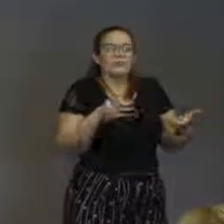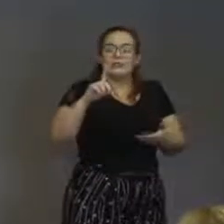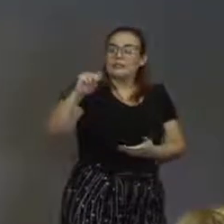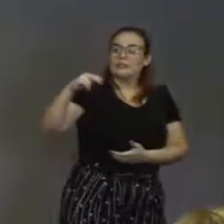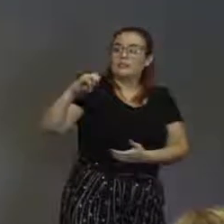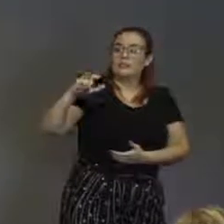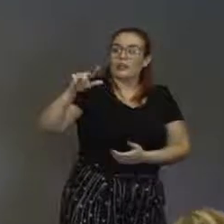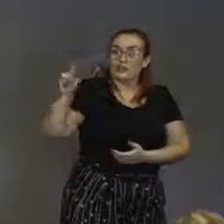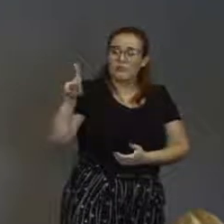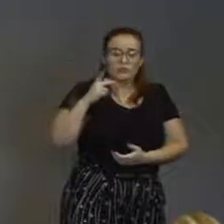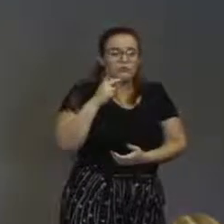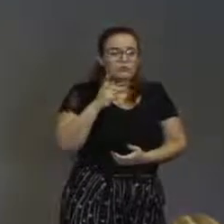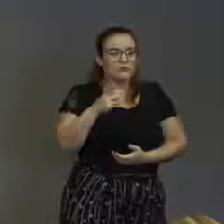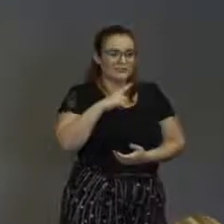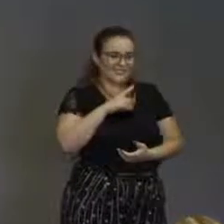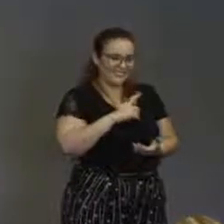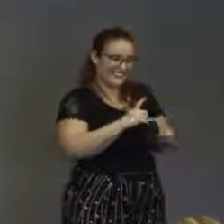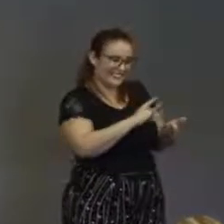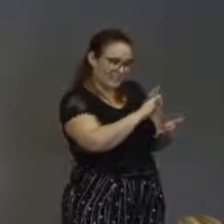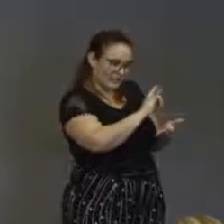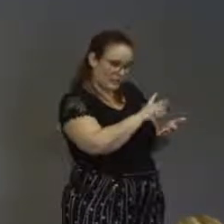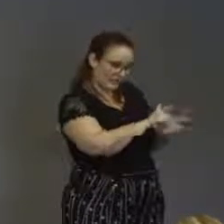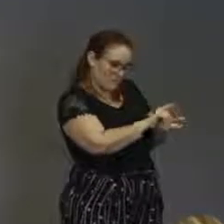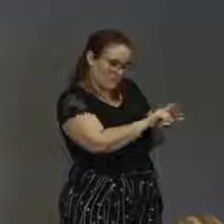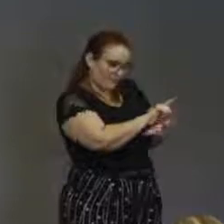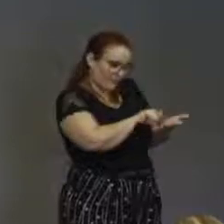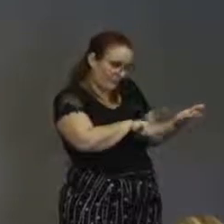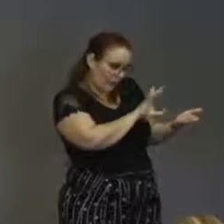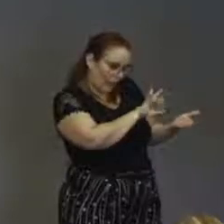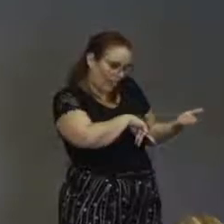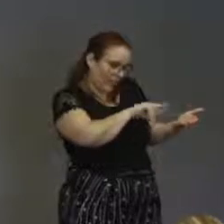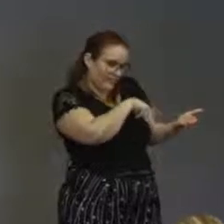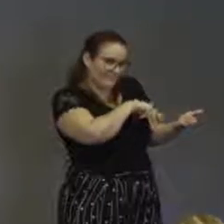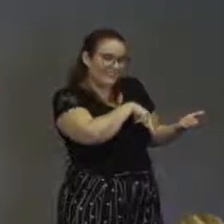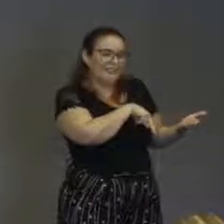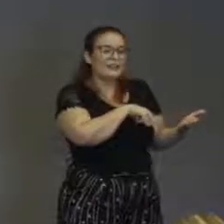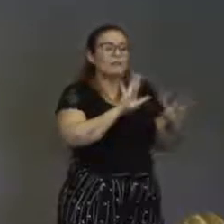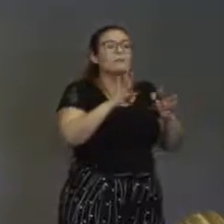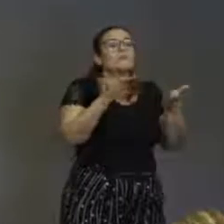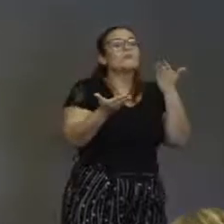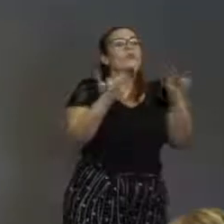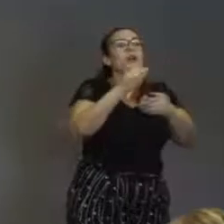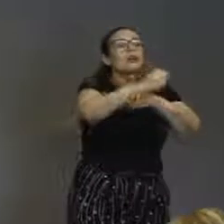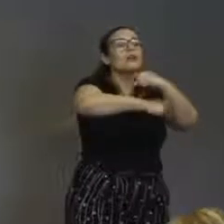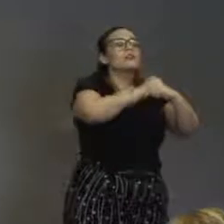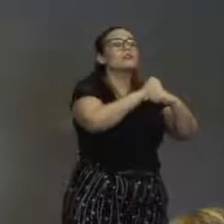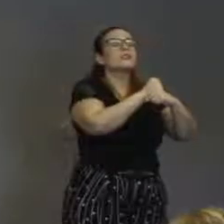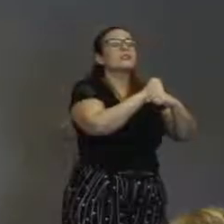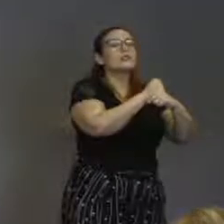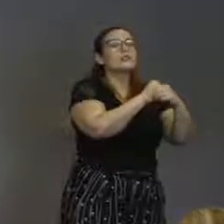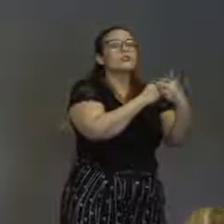isso, eu até trouxe aqui minha colinha dos dados, mas comparando 2011 com